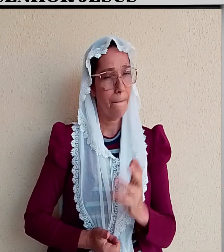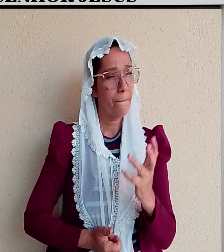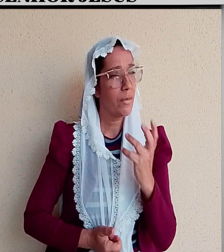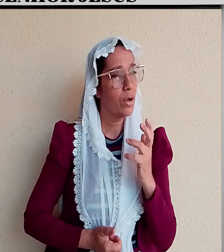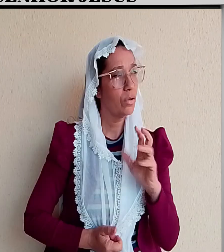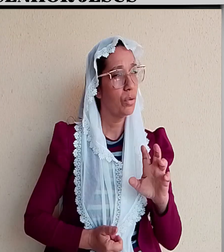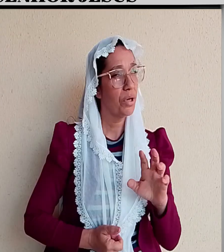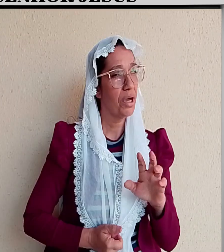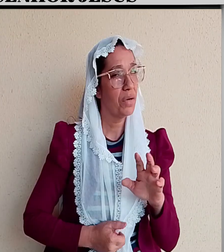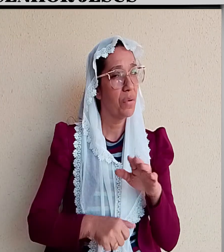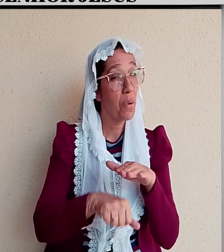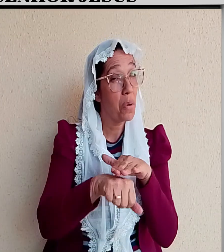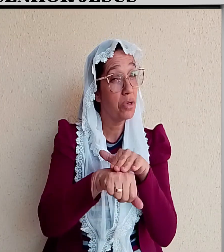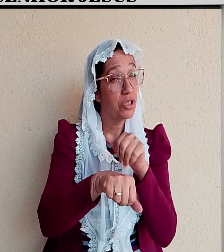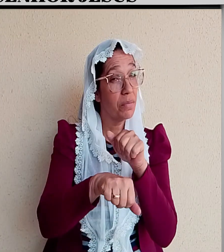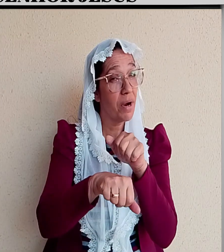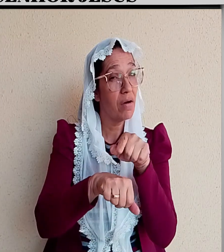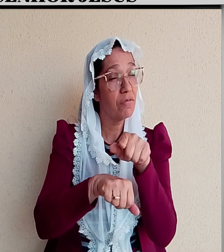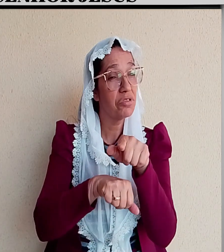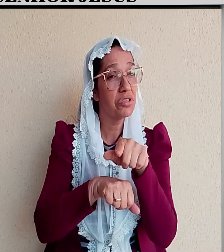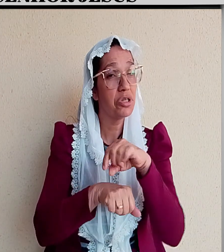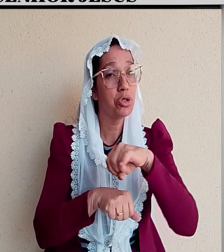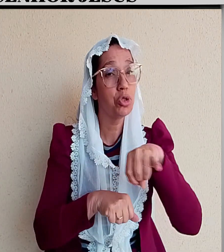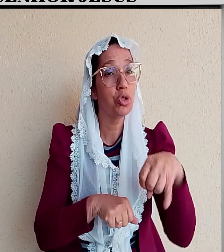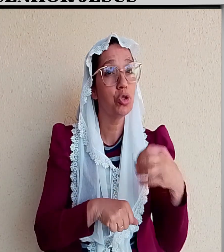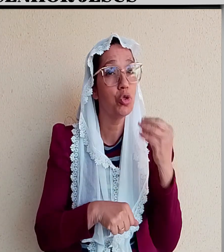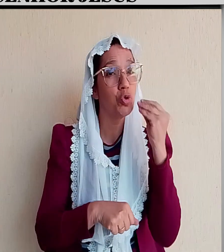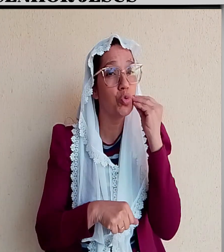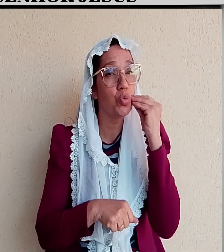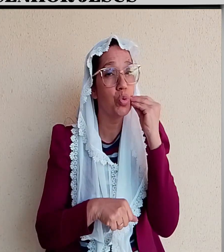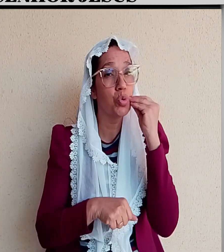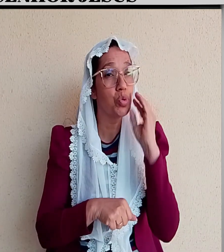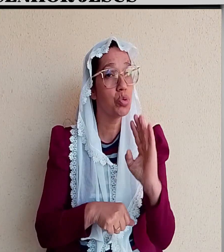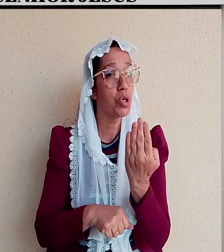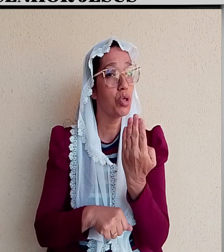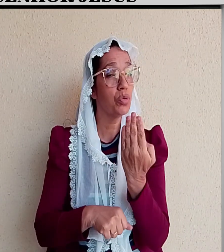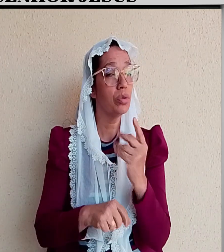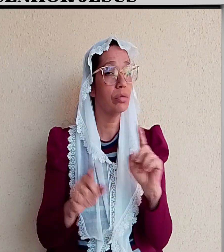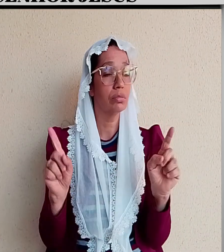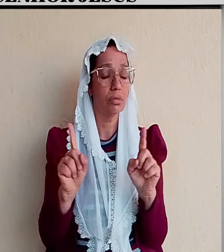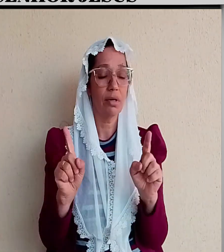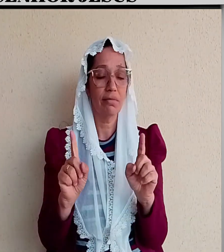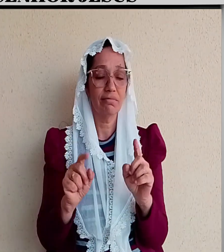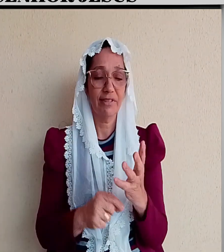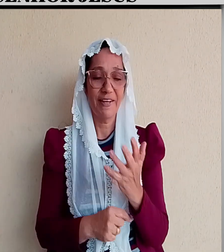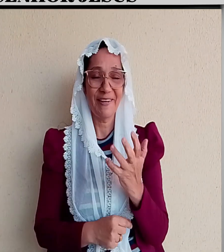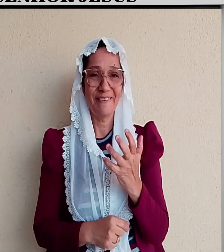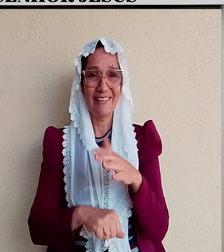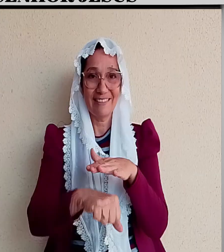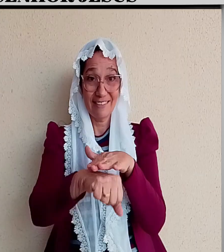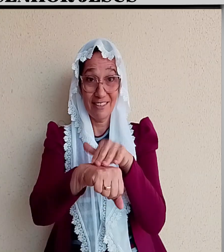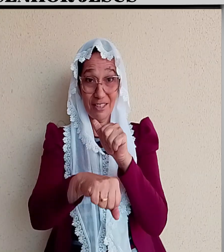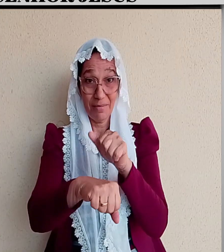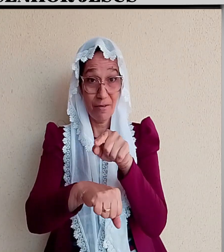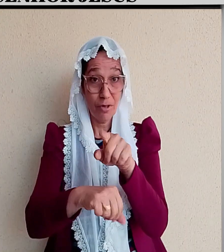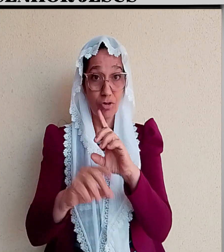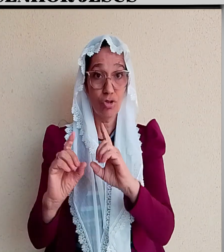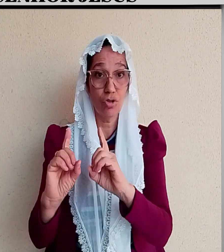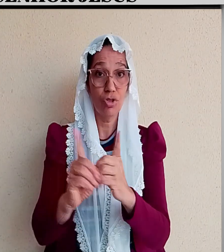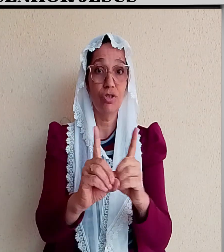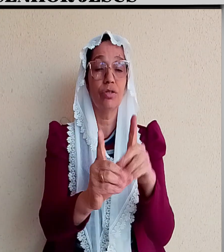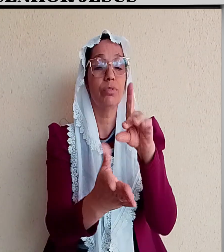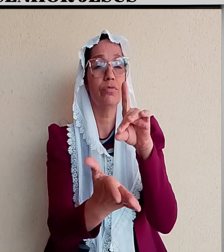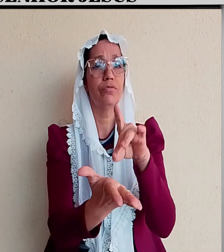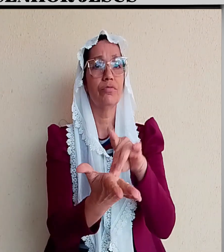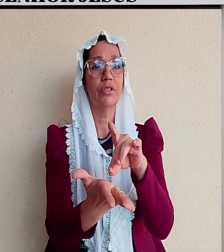de Pedro, João, Tiago. Aleluia, Jesus. Aleluia, eu quero te chamar de discípulo verdadeiro. Aleluia, que